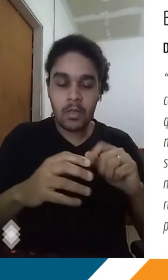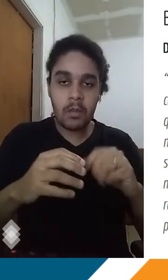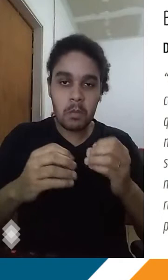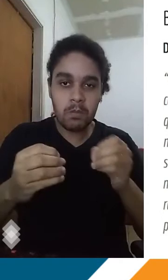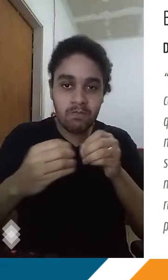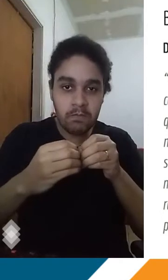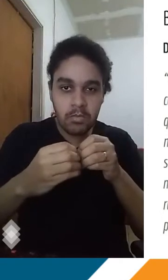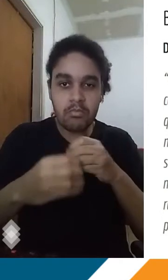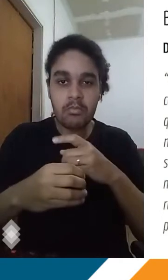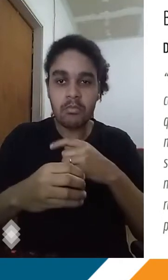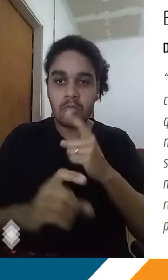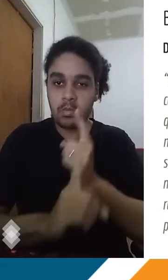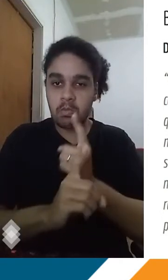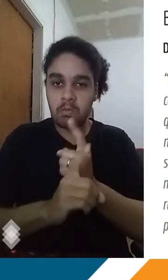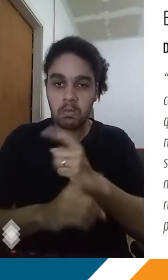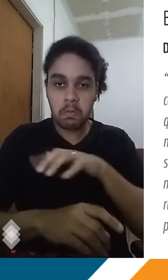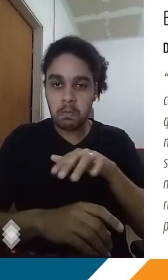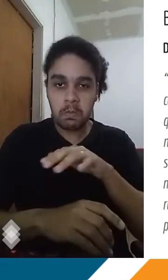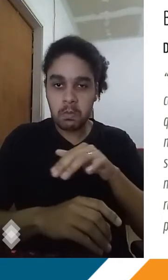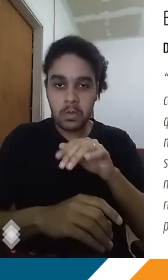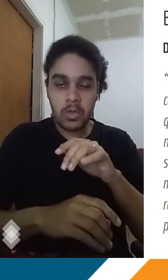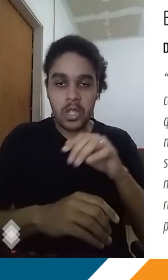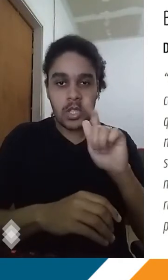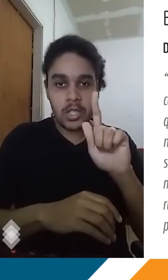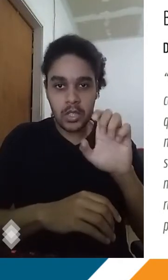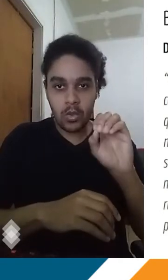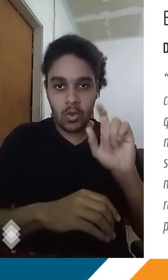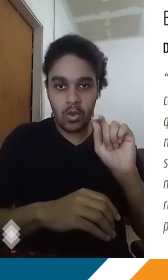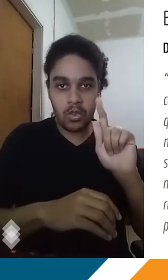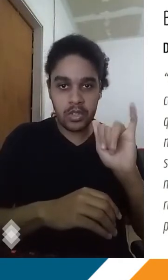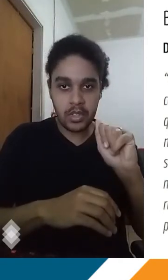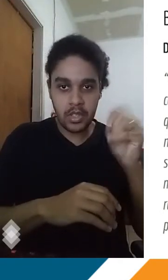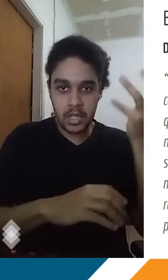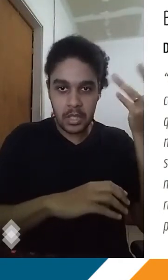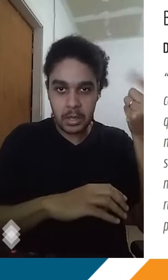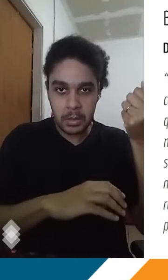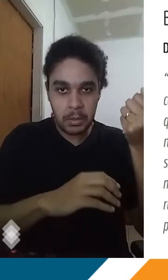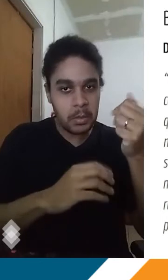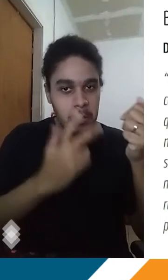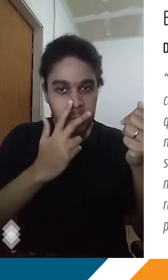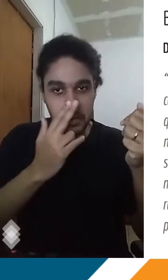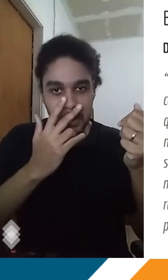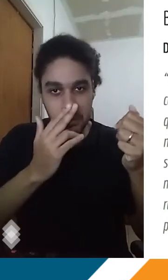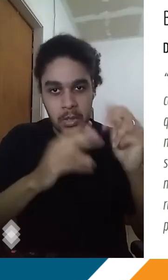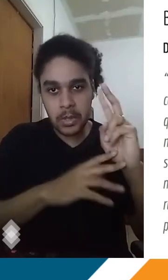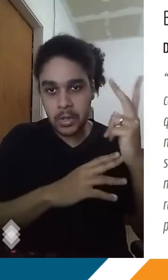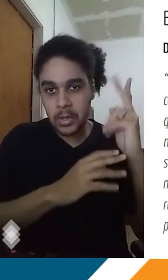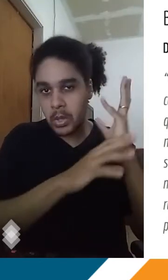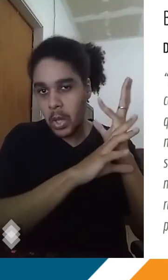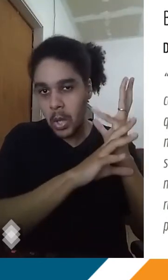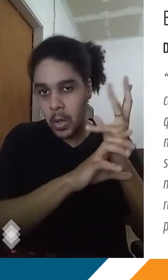ser identificados em nível regional com condições de geologia e clima semelhantes e que historicamente sofreram os